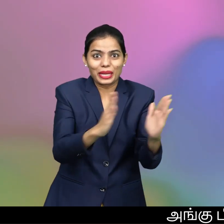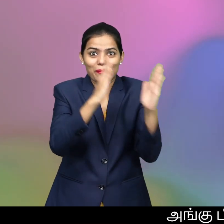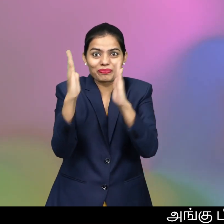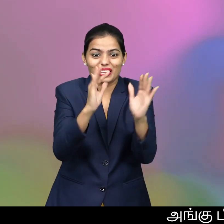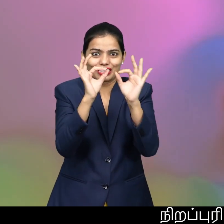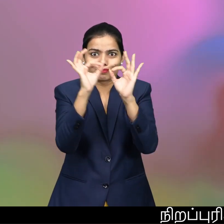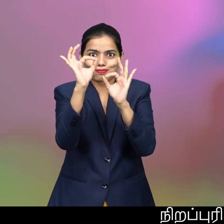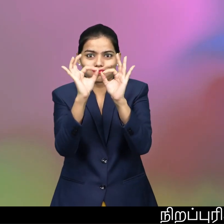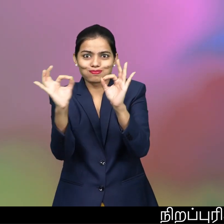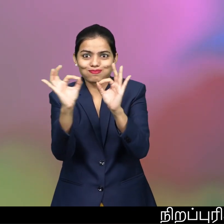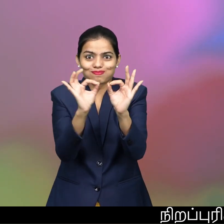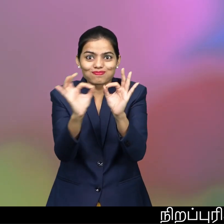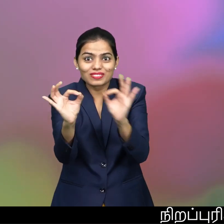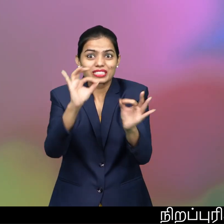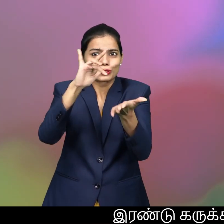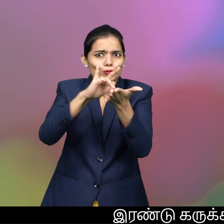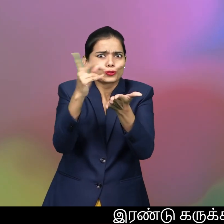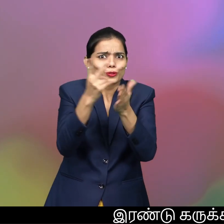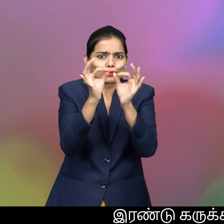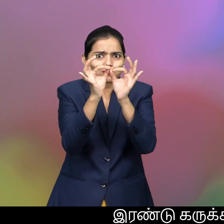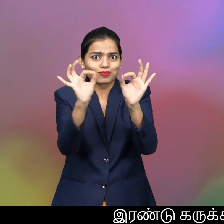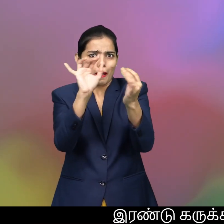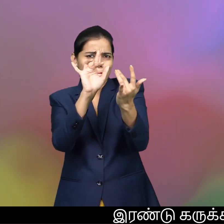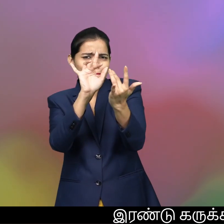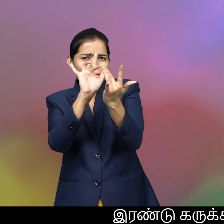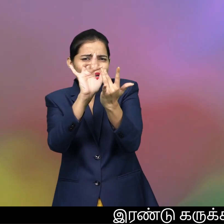பிரிக்கப்பட்ட நிறப்புரிகளை சுற்றி இரண்டு கருக்கள் உருவாகின்றன.